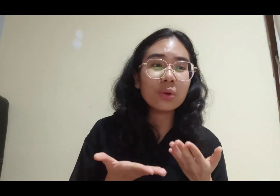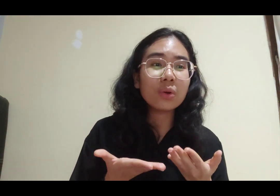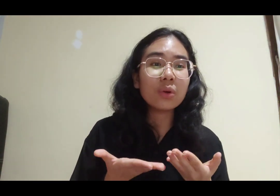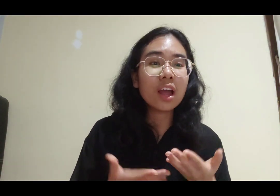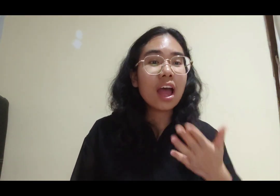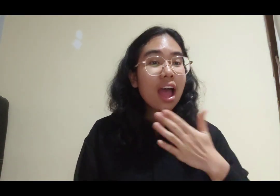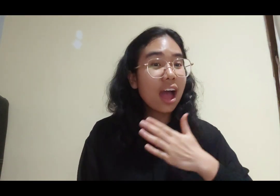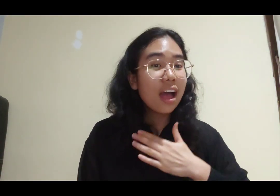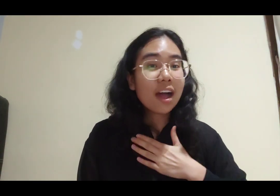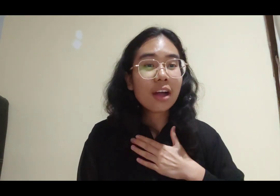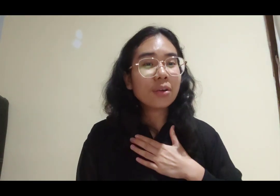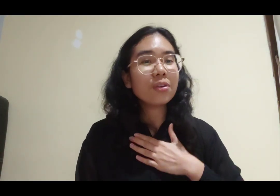Sekalipun aku